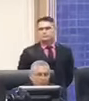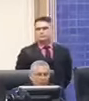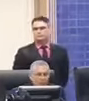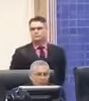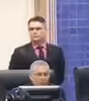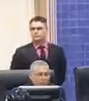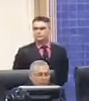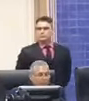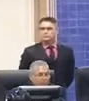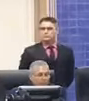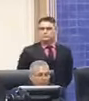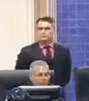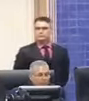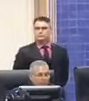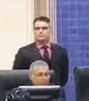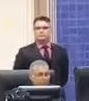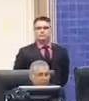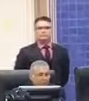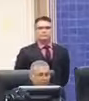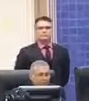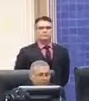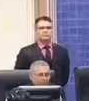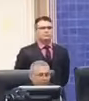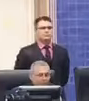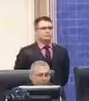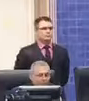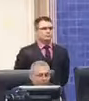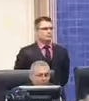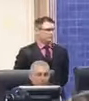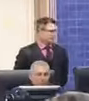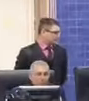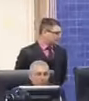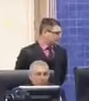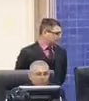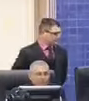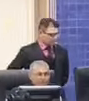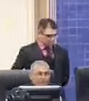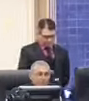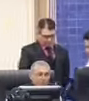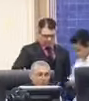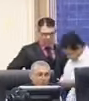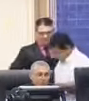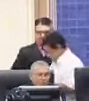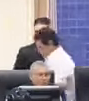0211/2020, autoria Adriano Ramos. PL protocolado sobre o número